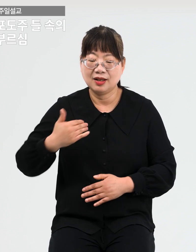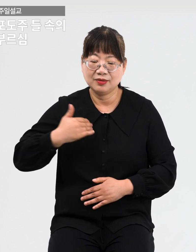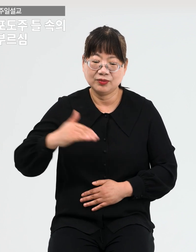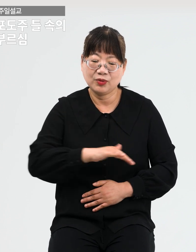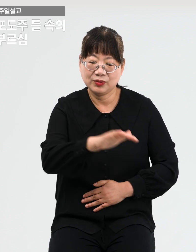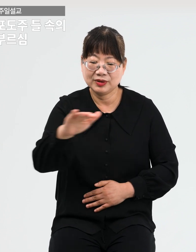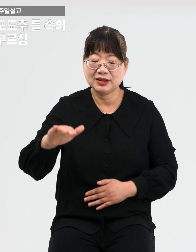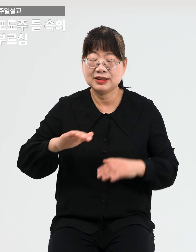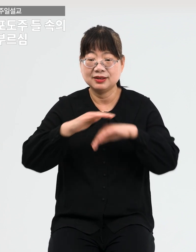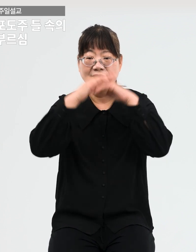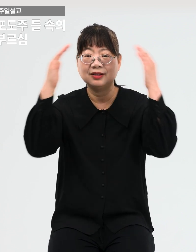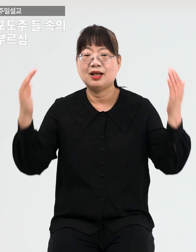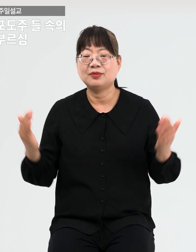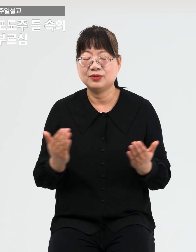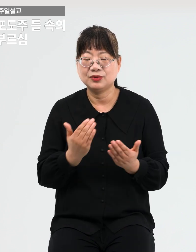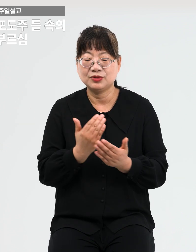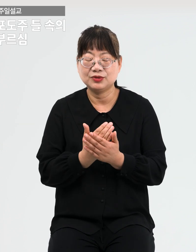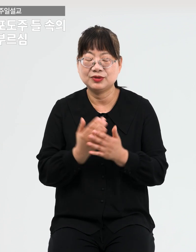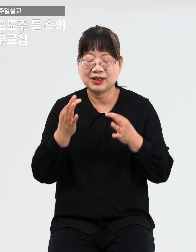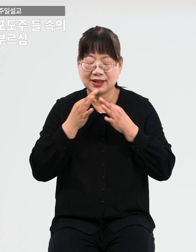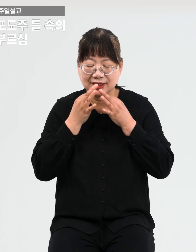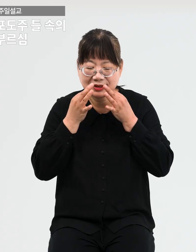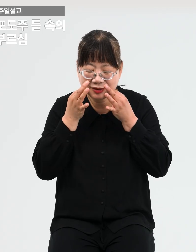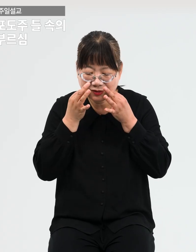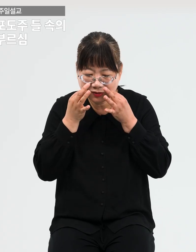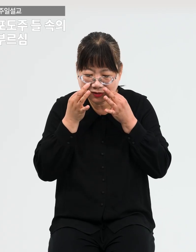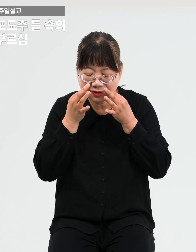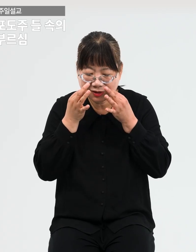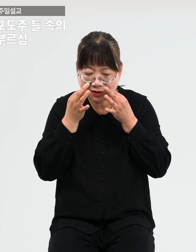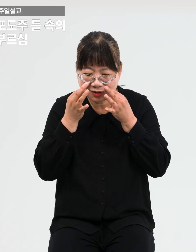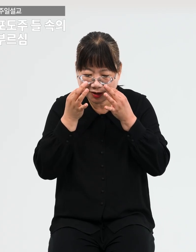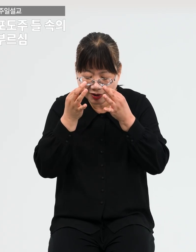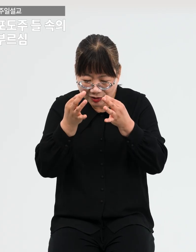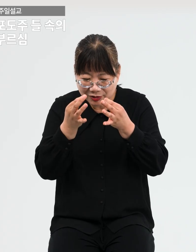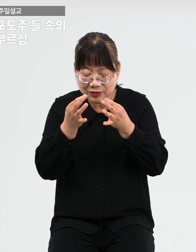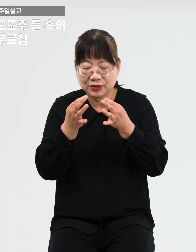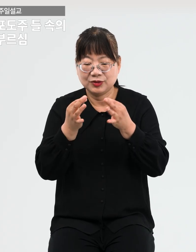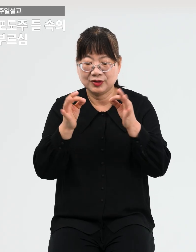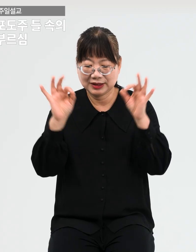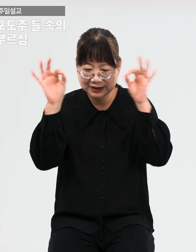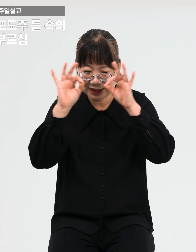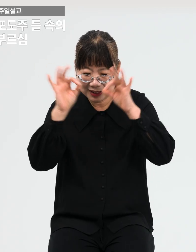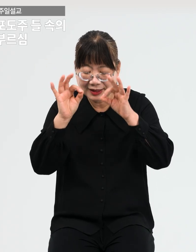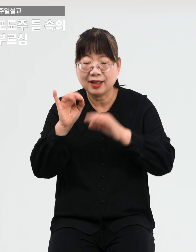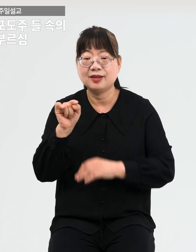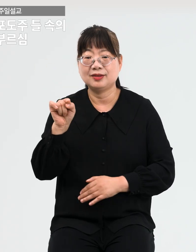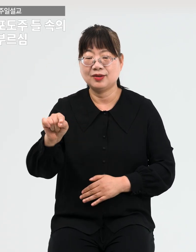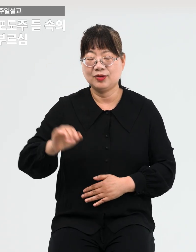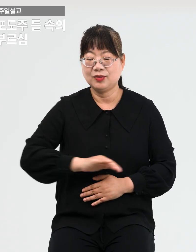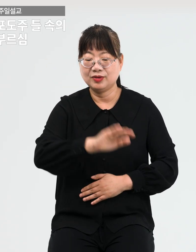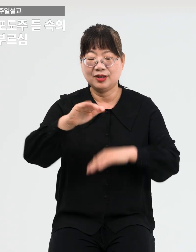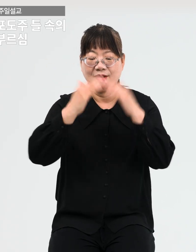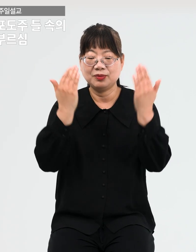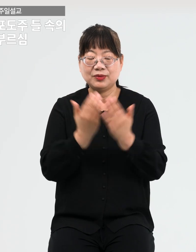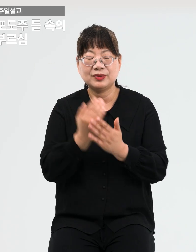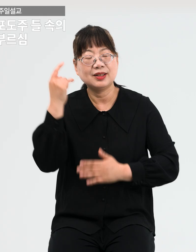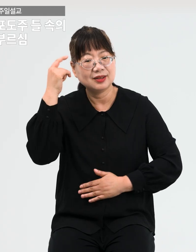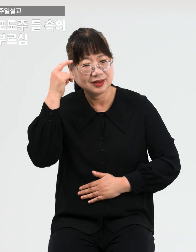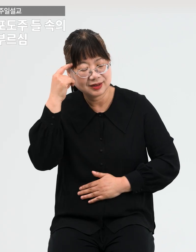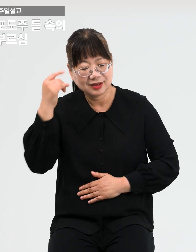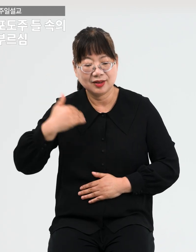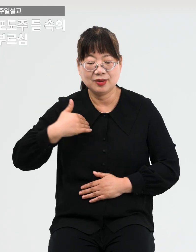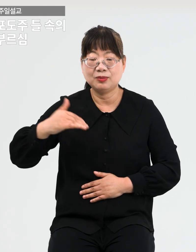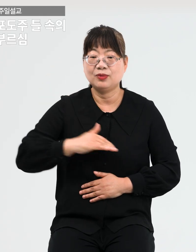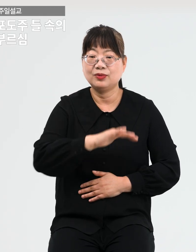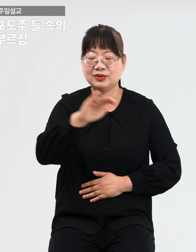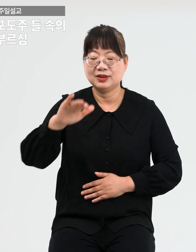우리의 모든 간구도 우리의 모든 생각도